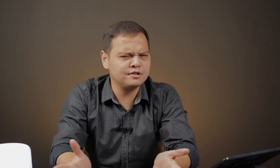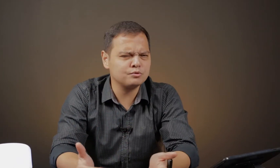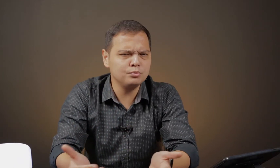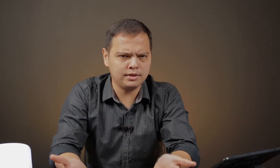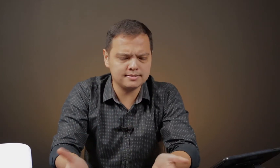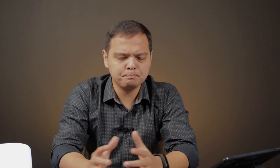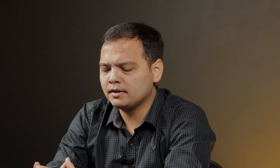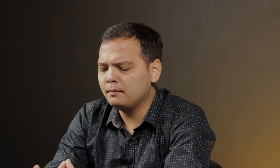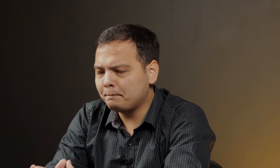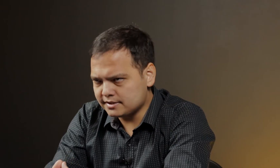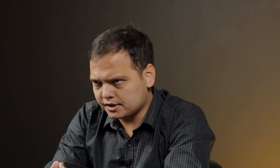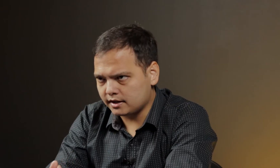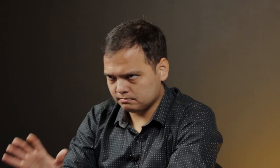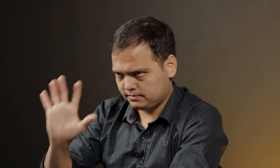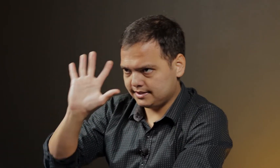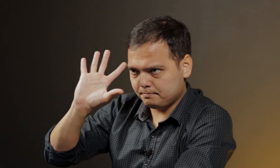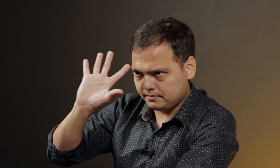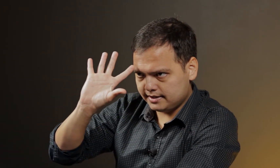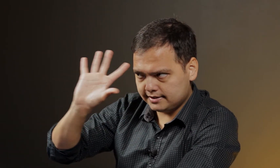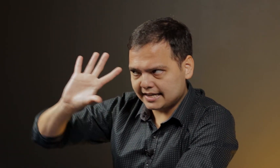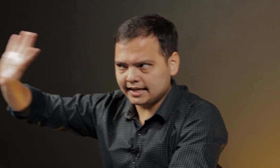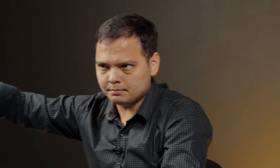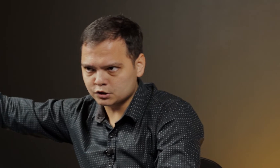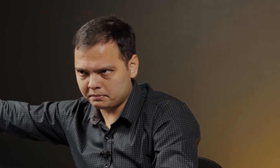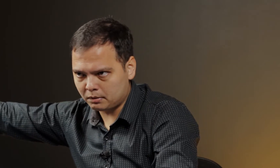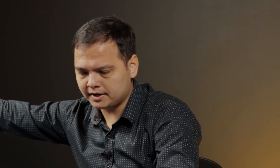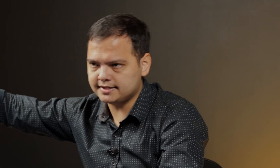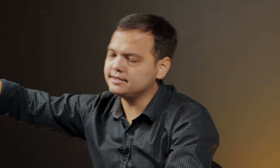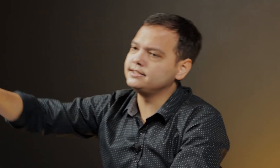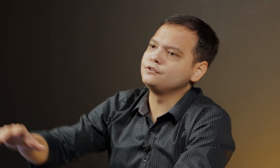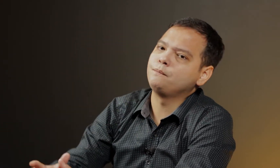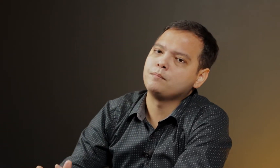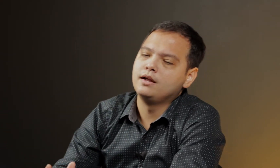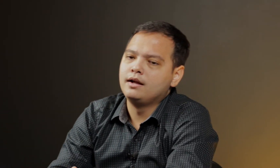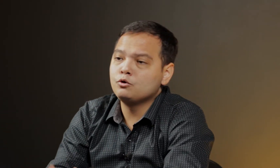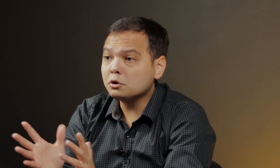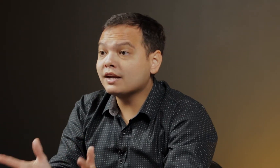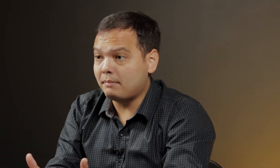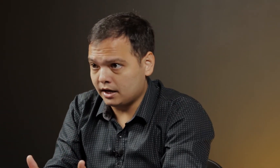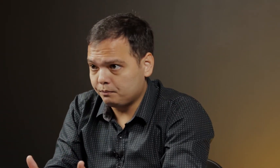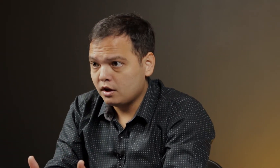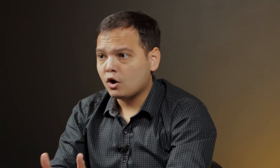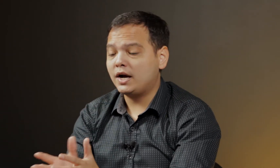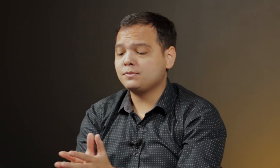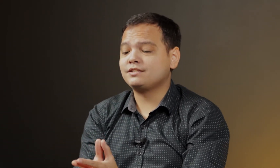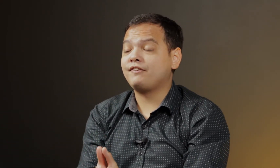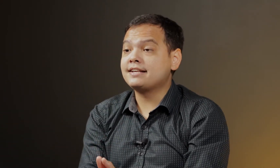frases úteis? Pensa no seguinte, esquece a Libras no primeiro momento desse exercício. No seu trabalho, quais são as frases que